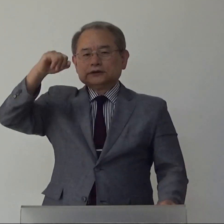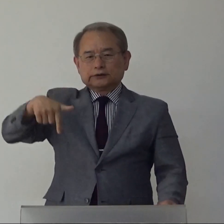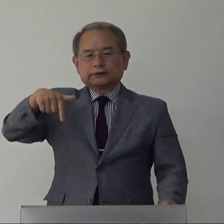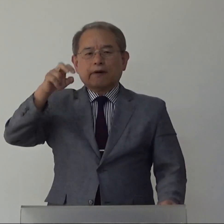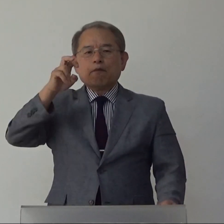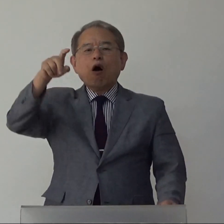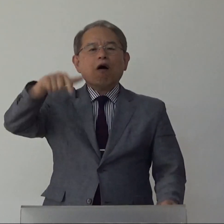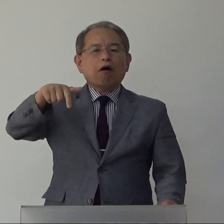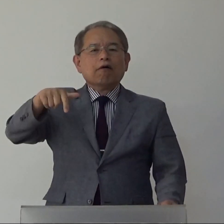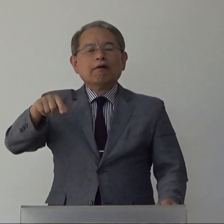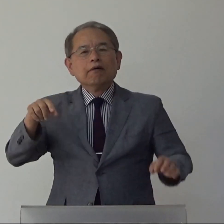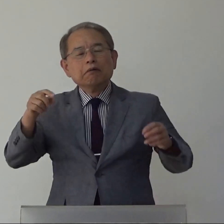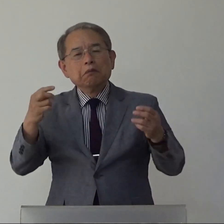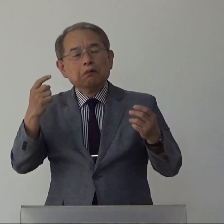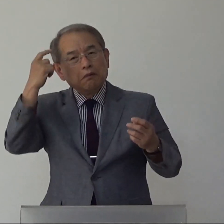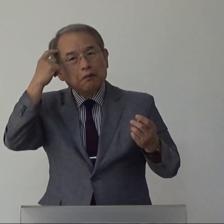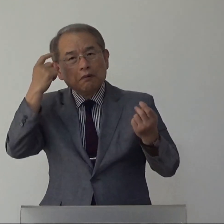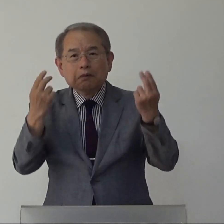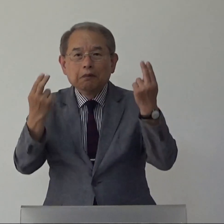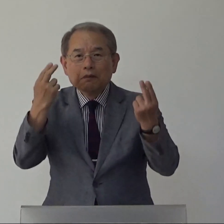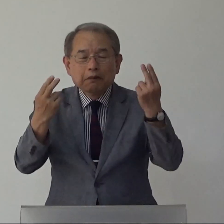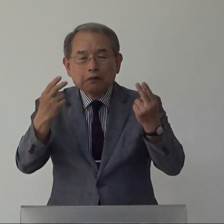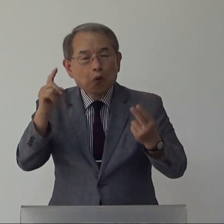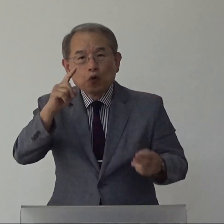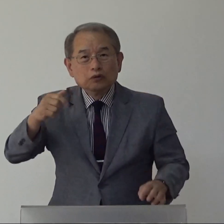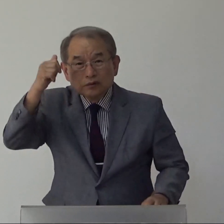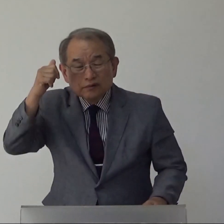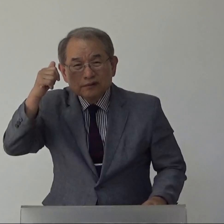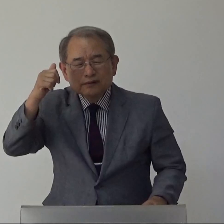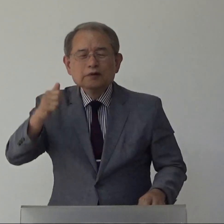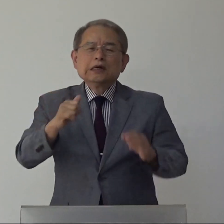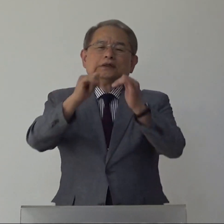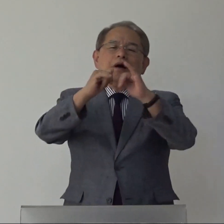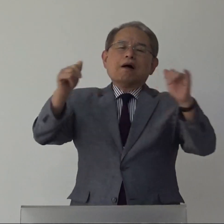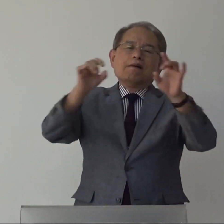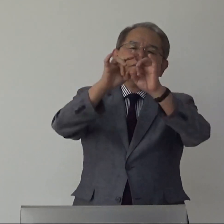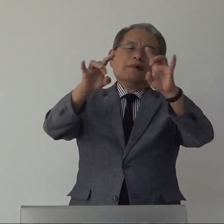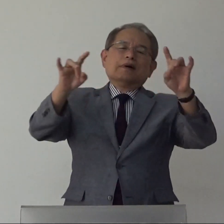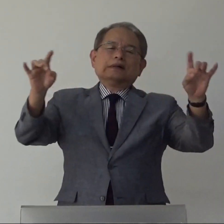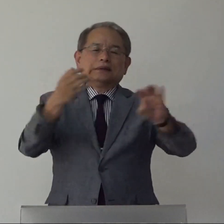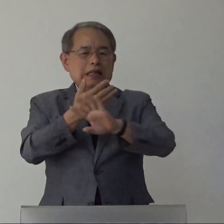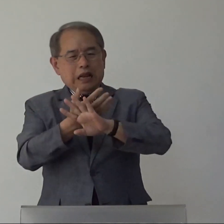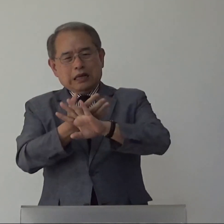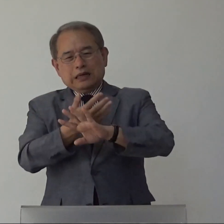거냐, 아니면 소스를 옆에 놓고 따로 찍어 먹는 찍먹으로 먹을 것이냐.